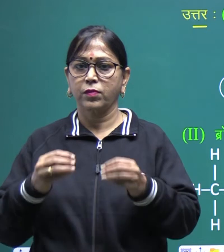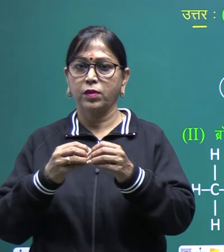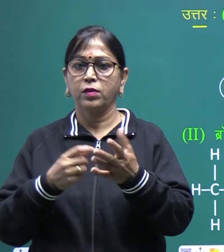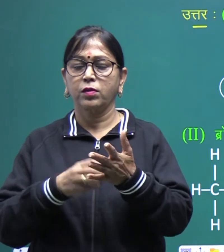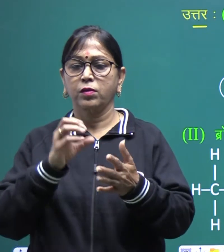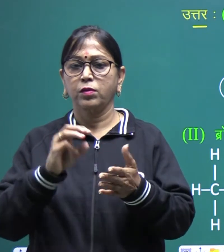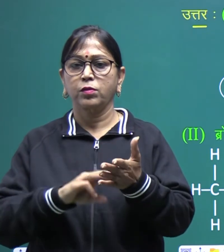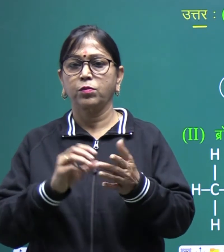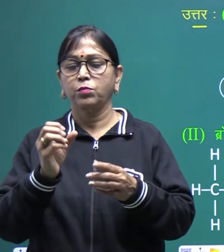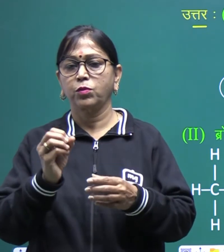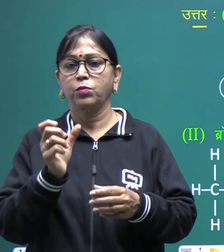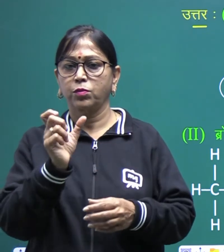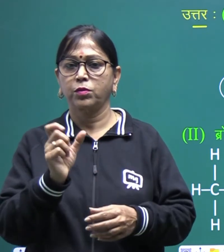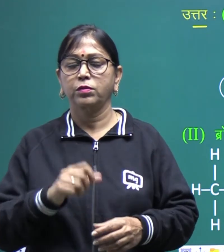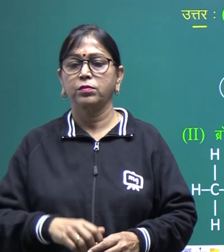ब्रोमोपेंटेन